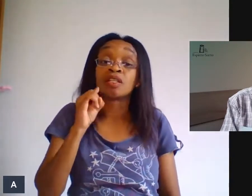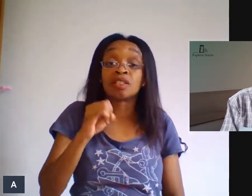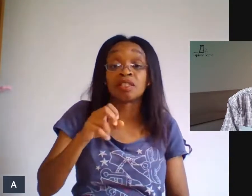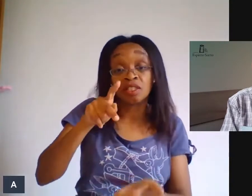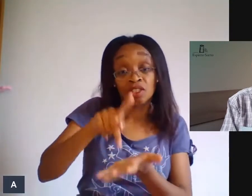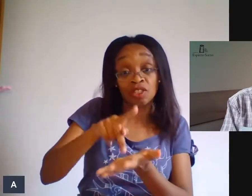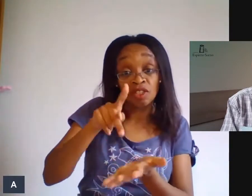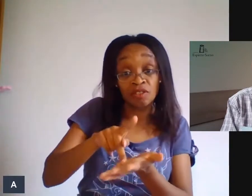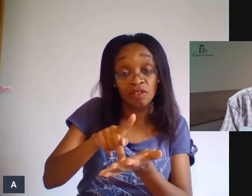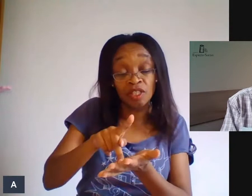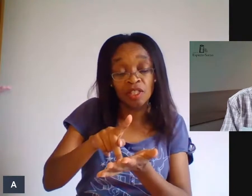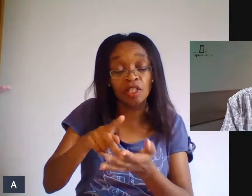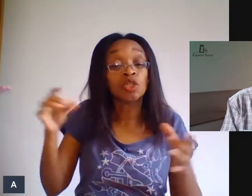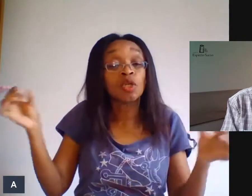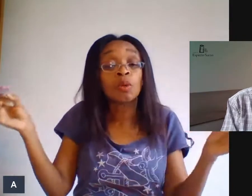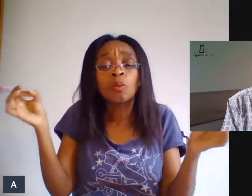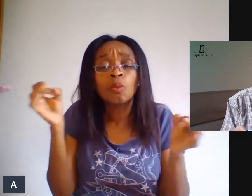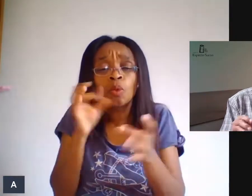viver